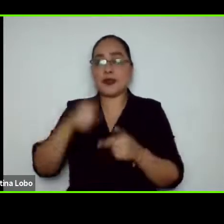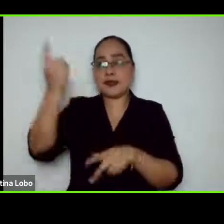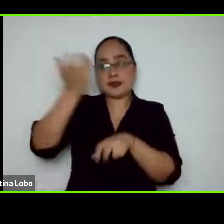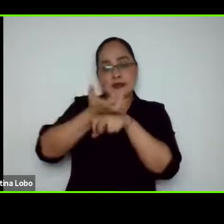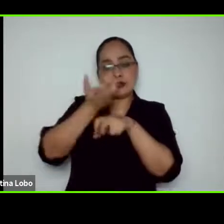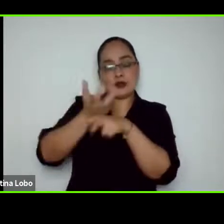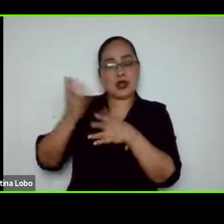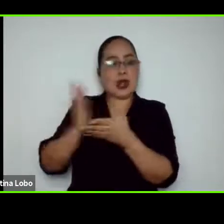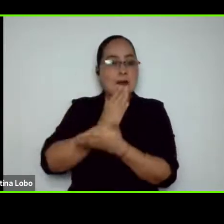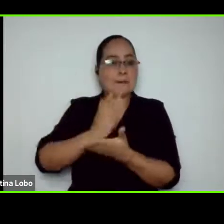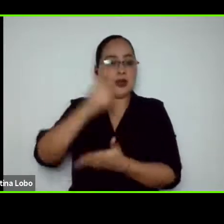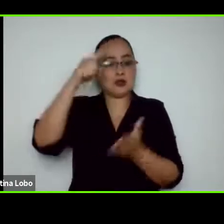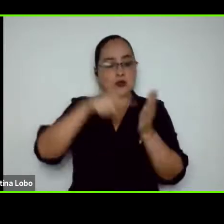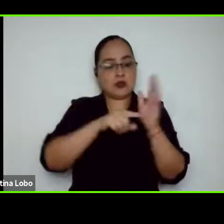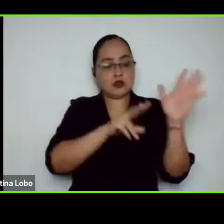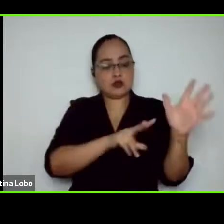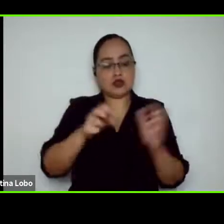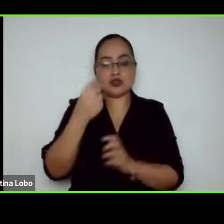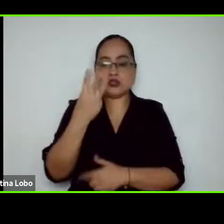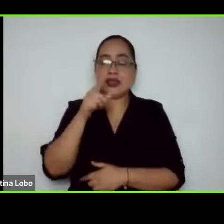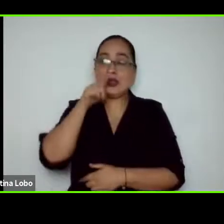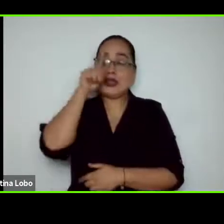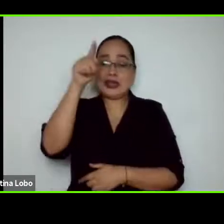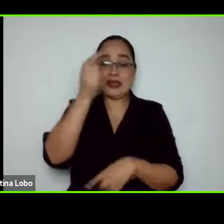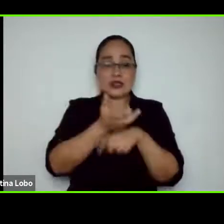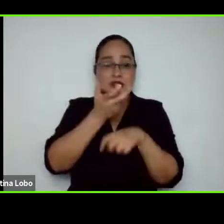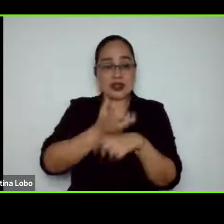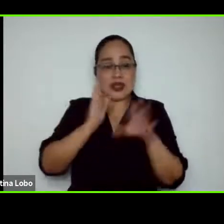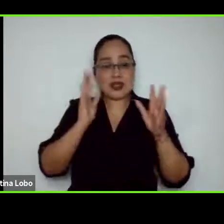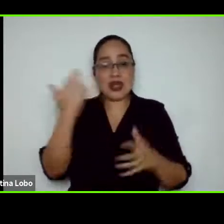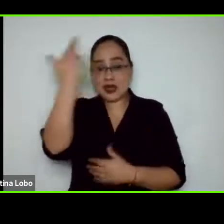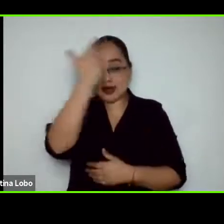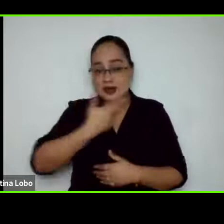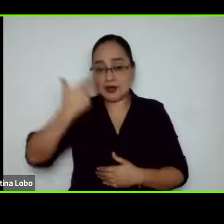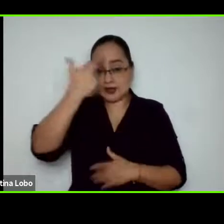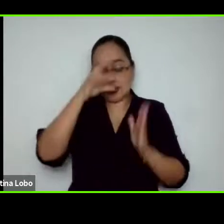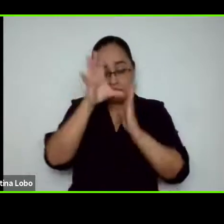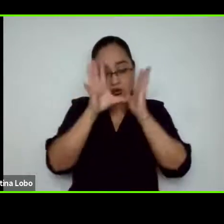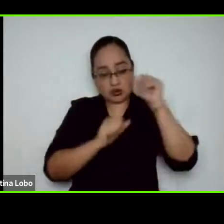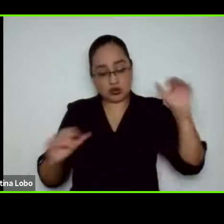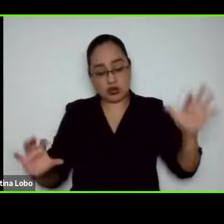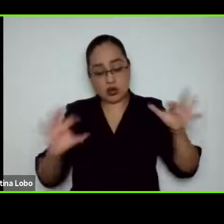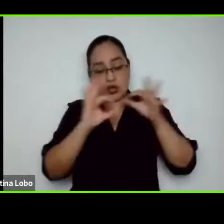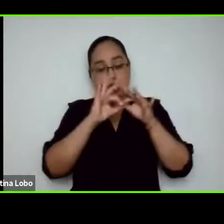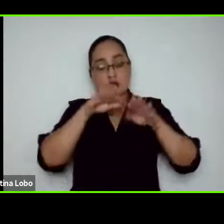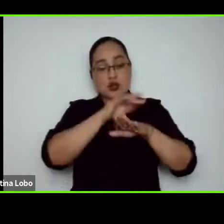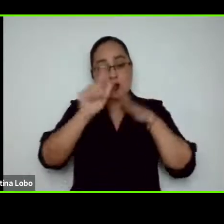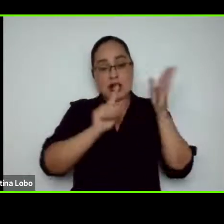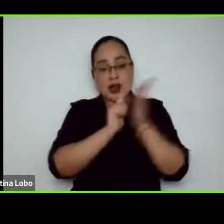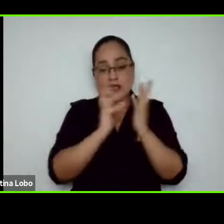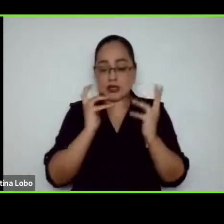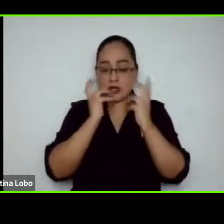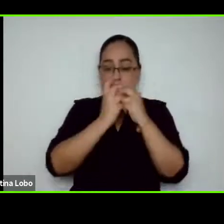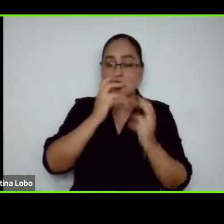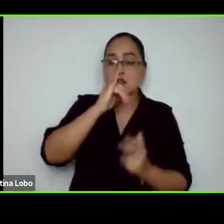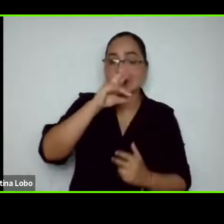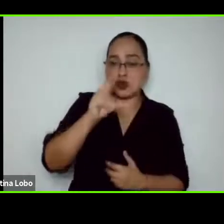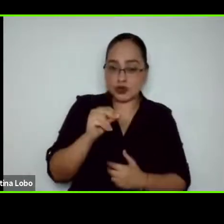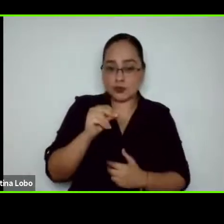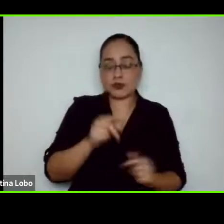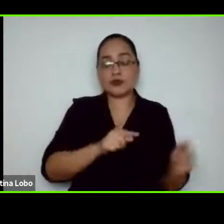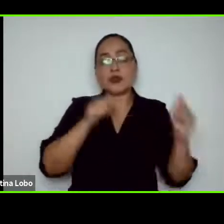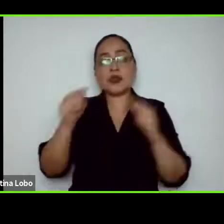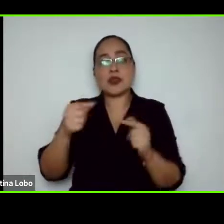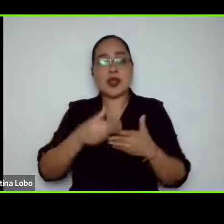desde 1803, ya decíamos, tiene control de constitucionalidad de las normas. Pero en términos, digamos,